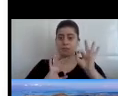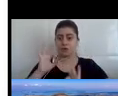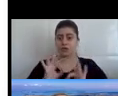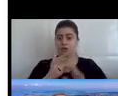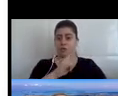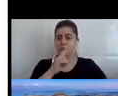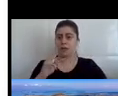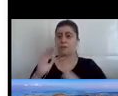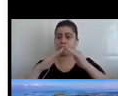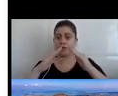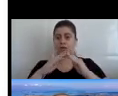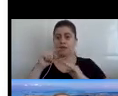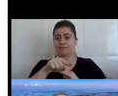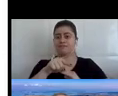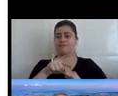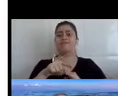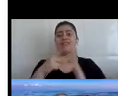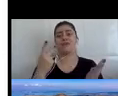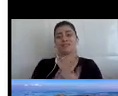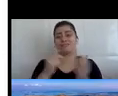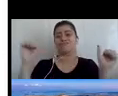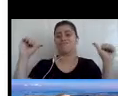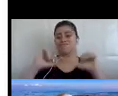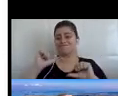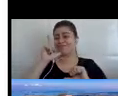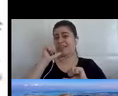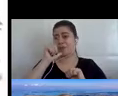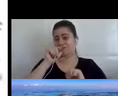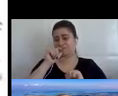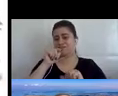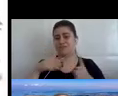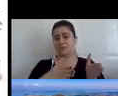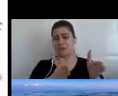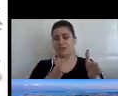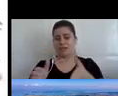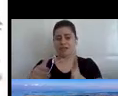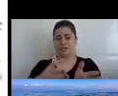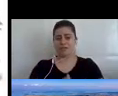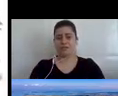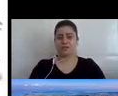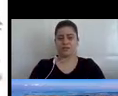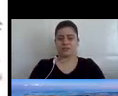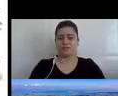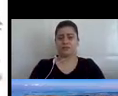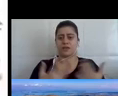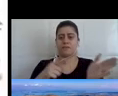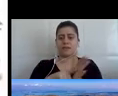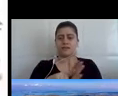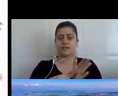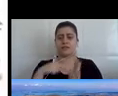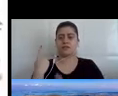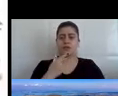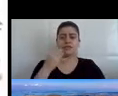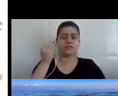de habitação, vai comprometer esse abastecimento do lago. Então, partindo para a pesquisa, o que que a gente está tentando